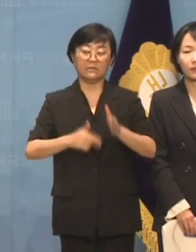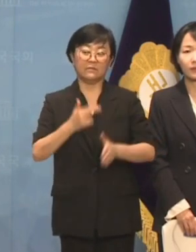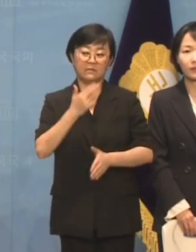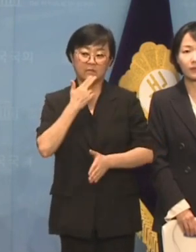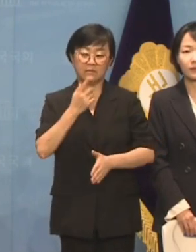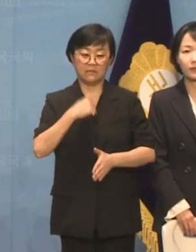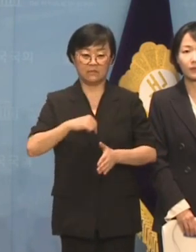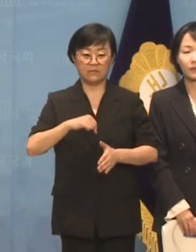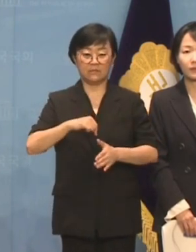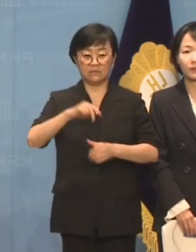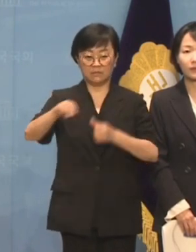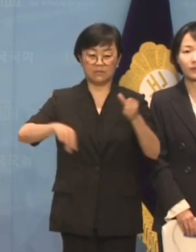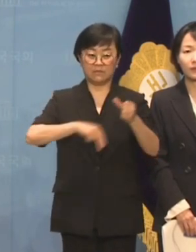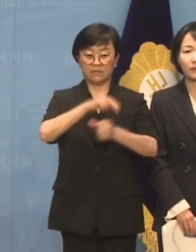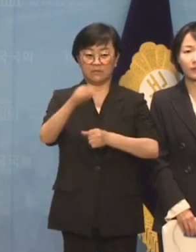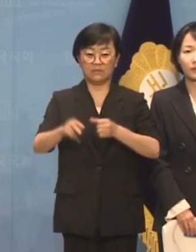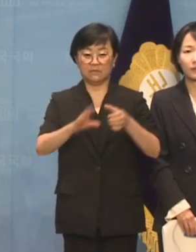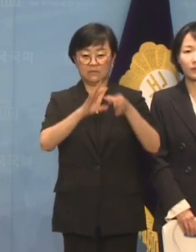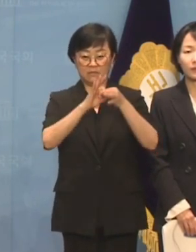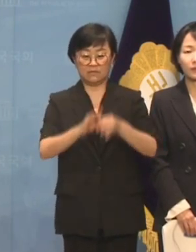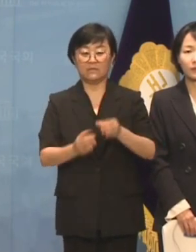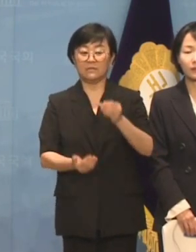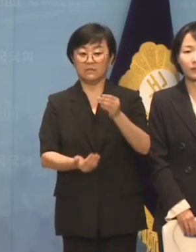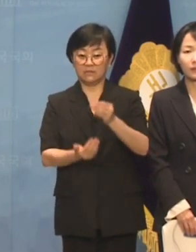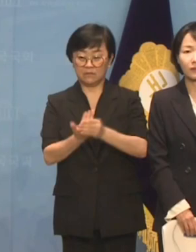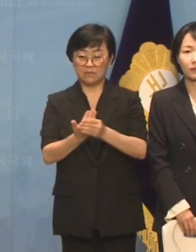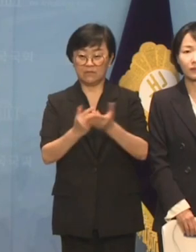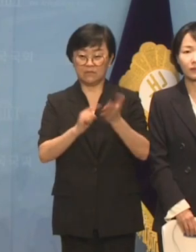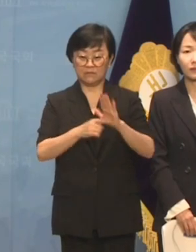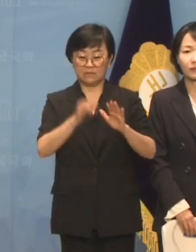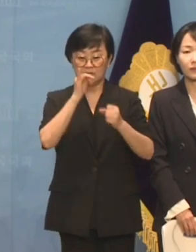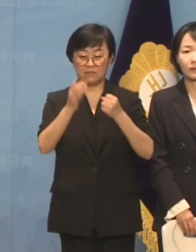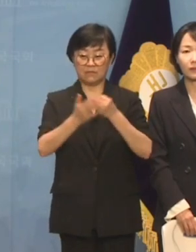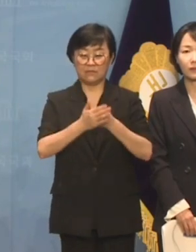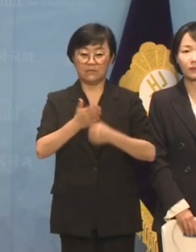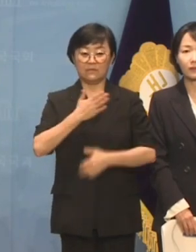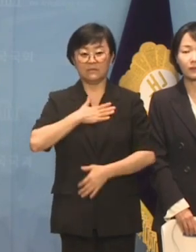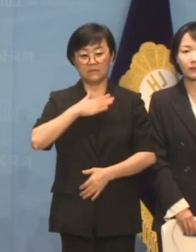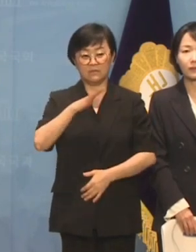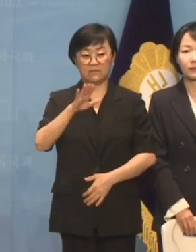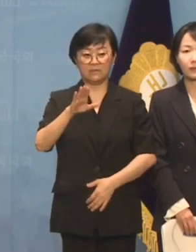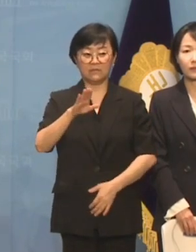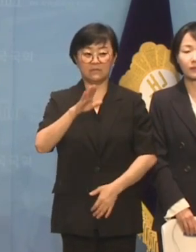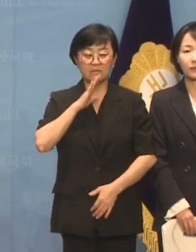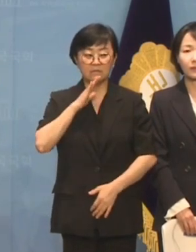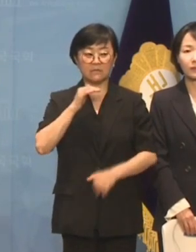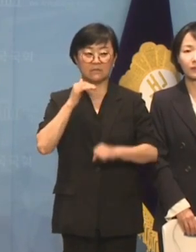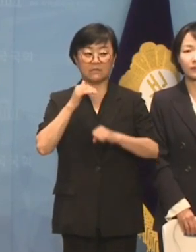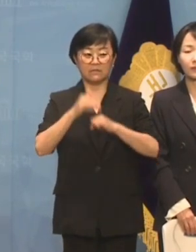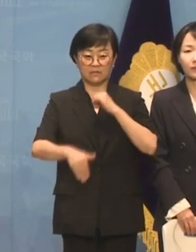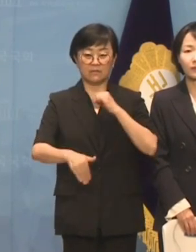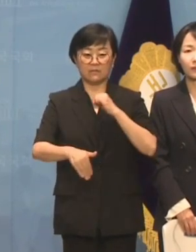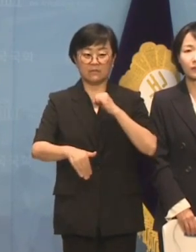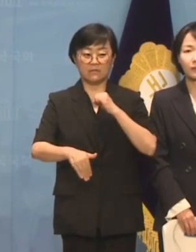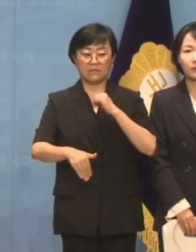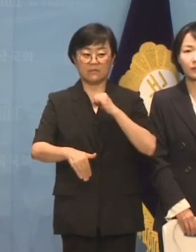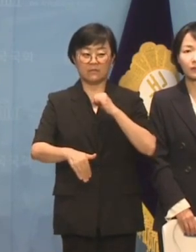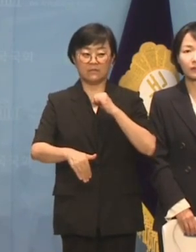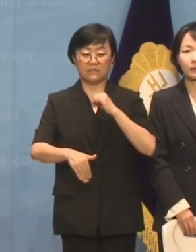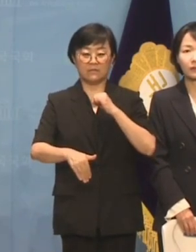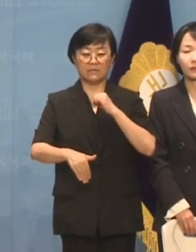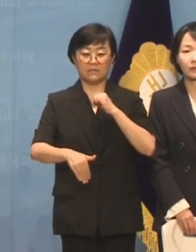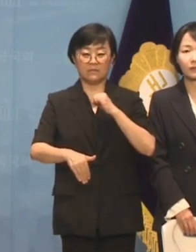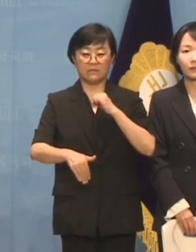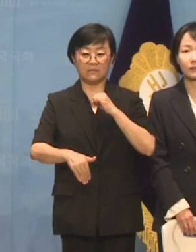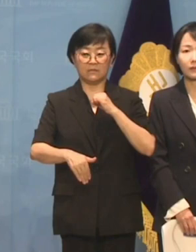그런 참담한 상황을 계속 연출을 하시는데 저는 보다 이렇게